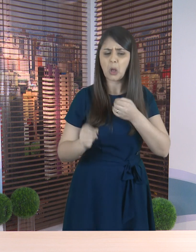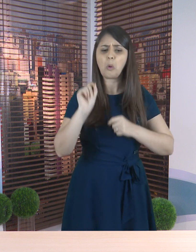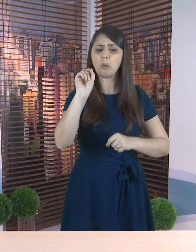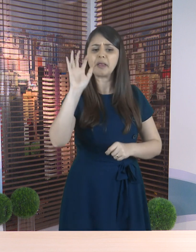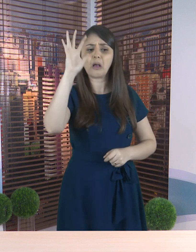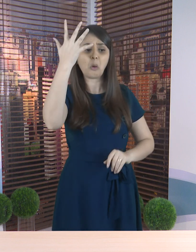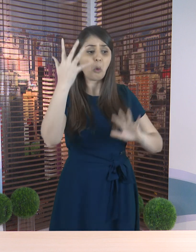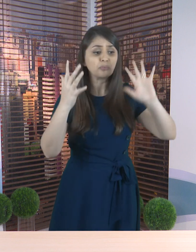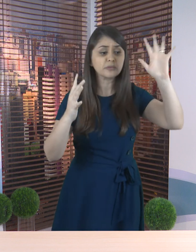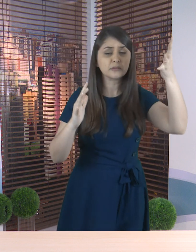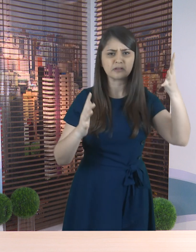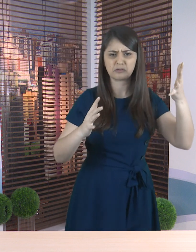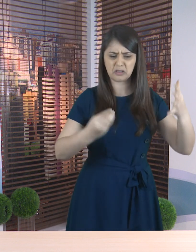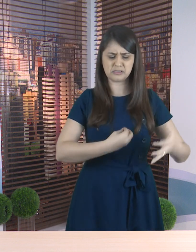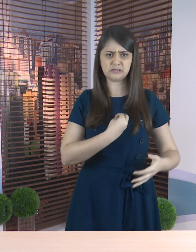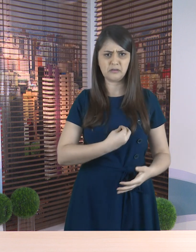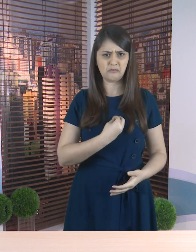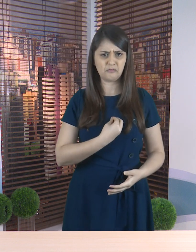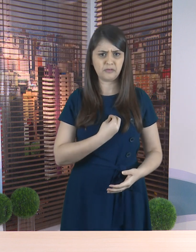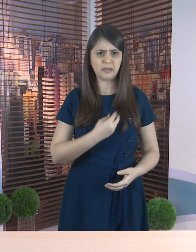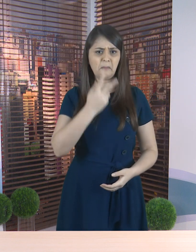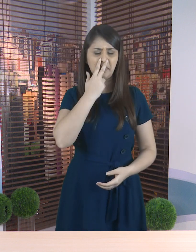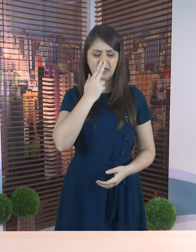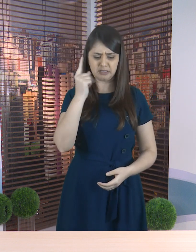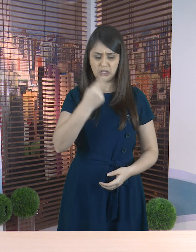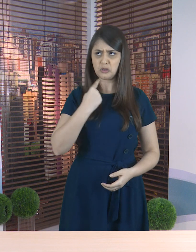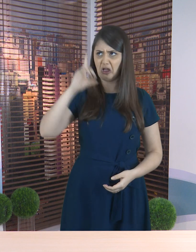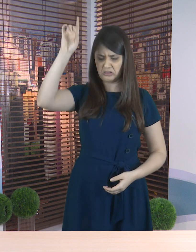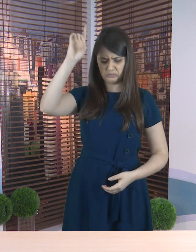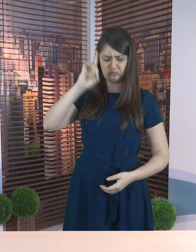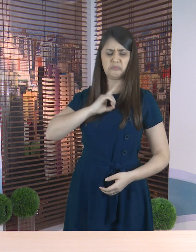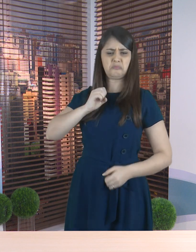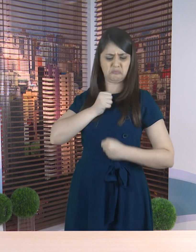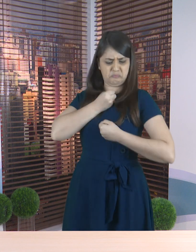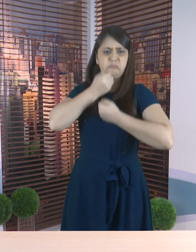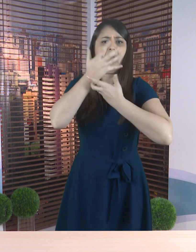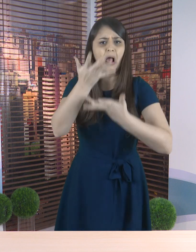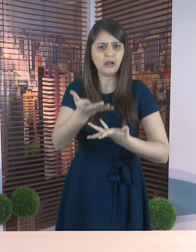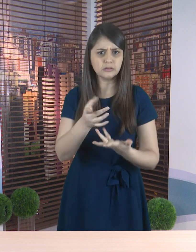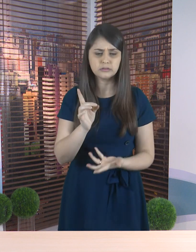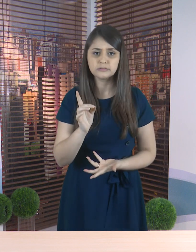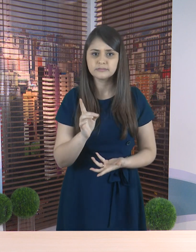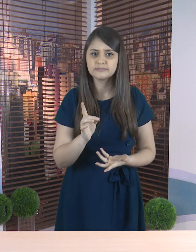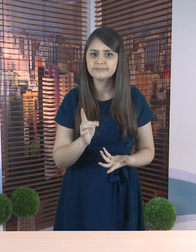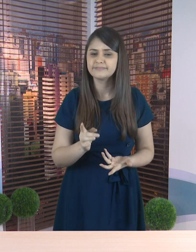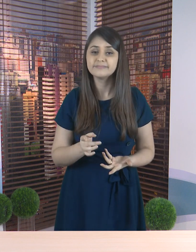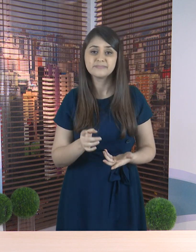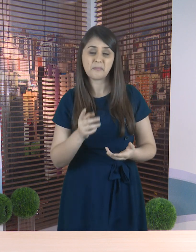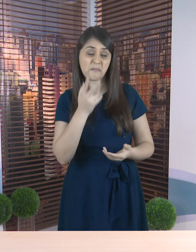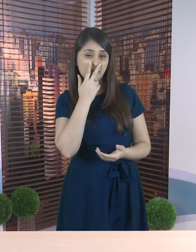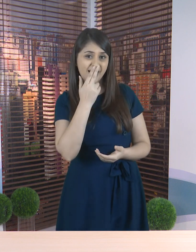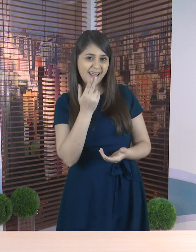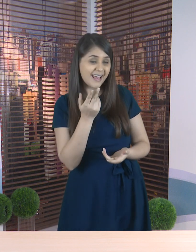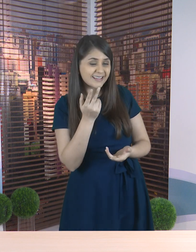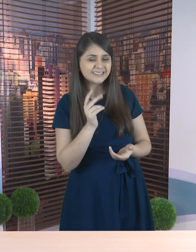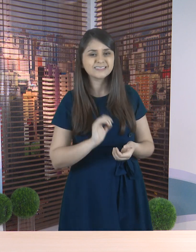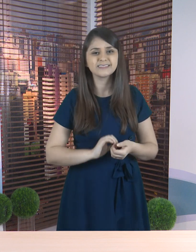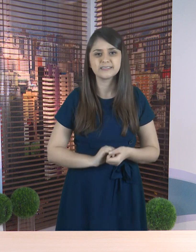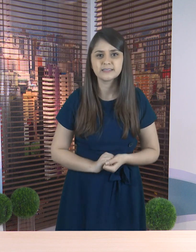sofrendo? Então ele está em pecado. Ele louva a sabedoria ilimitada de Deus, o que implica